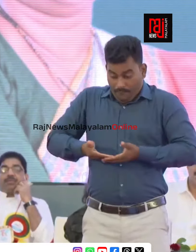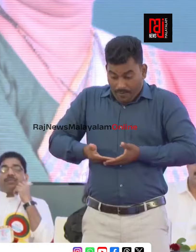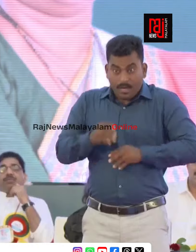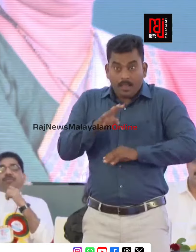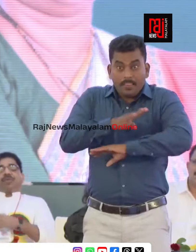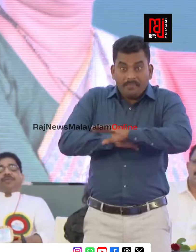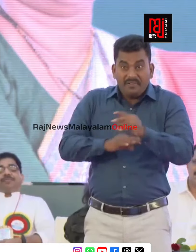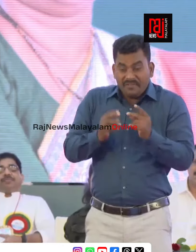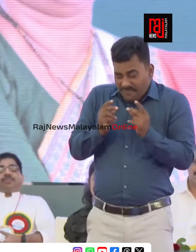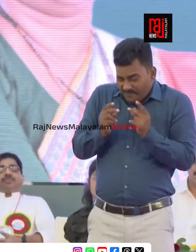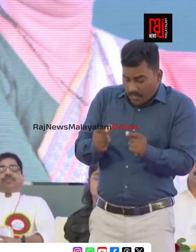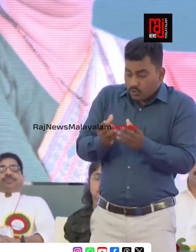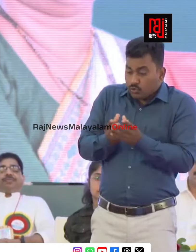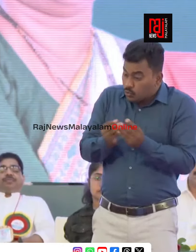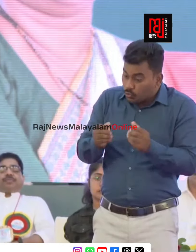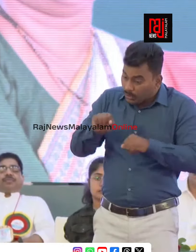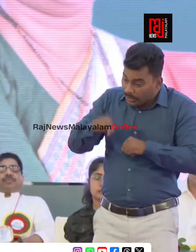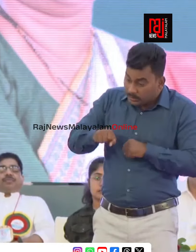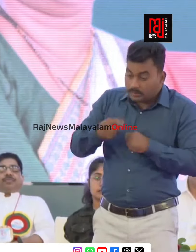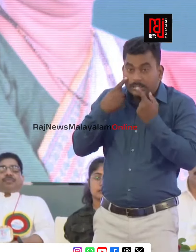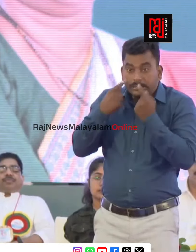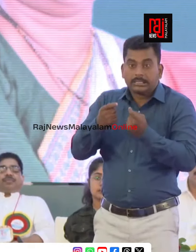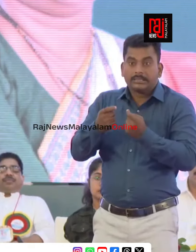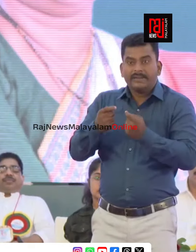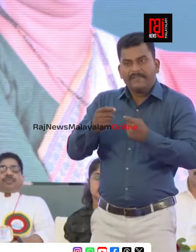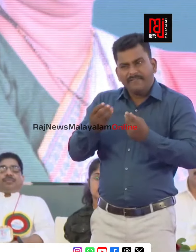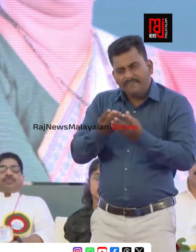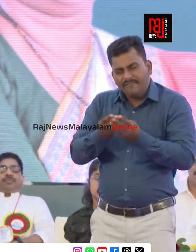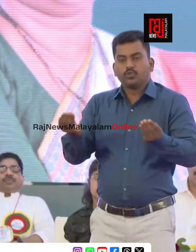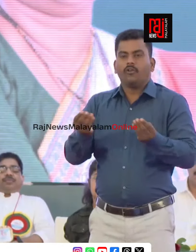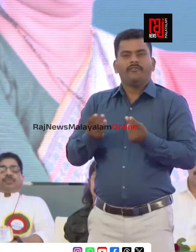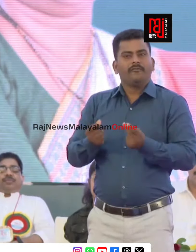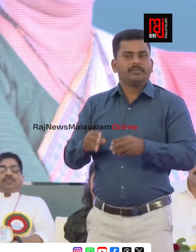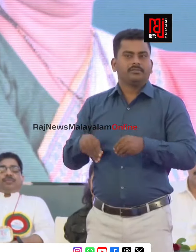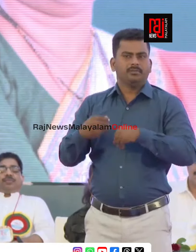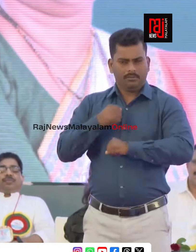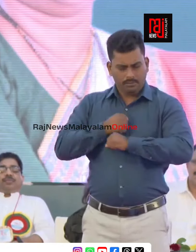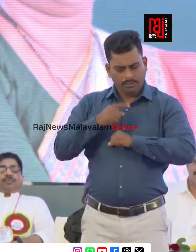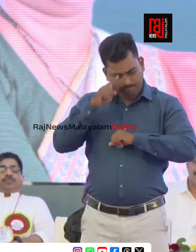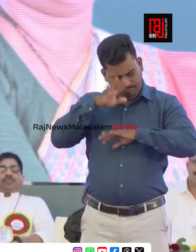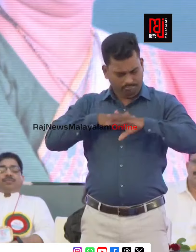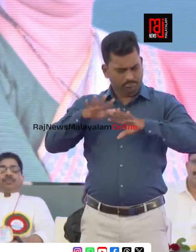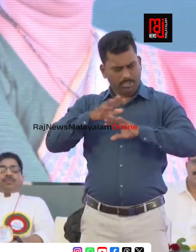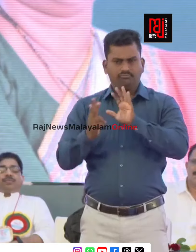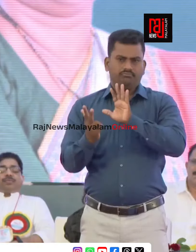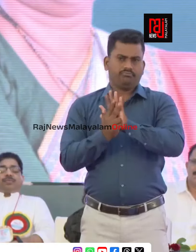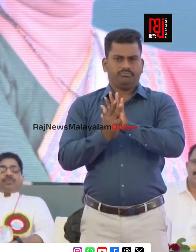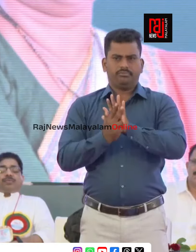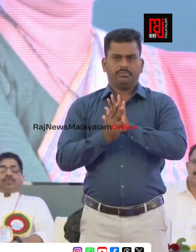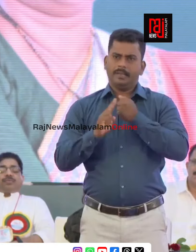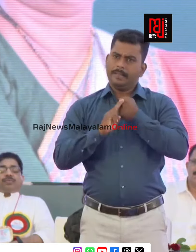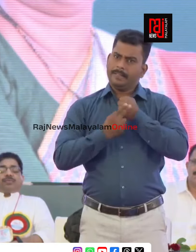തീരുമാനങ്ങൾ ആ രീതിയിൽ എടുത്തിട്ടുമുണ്ട്.